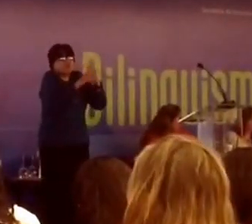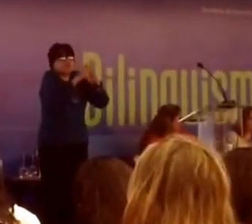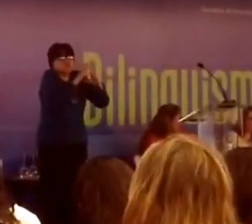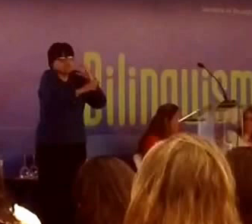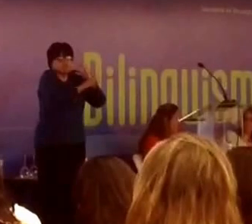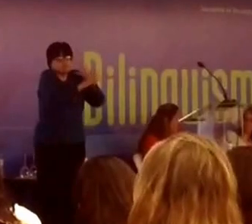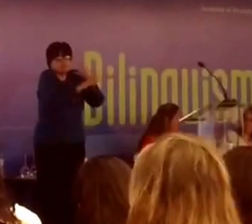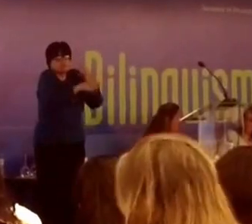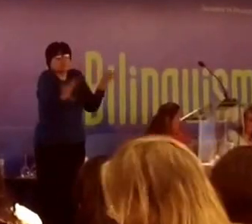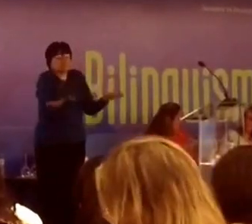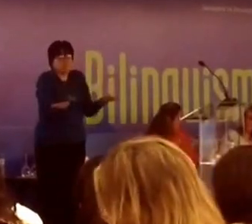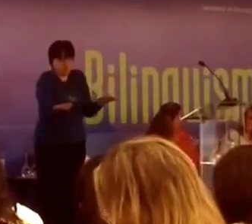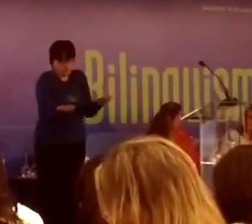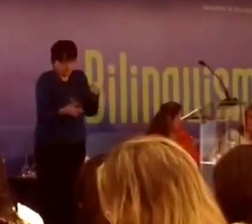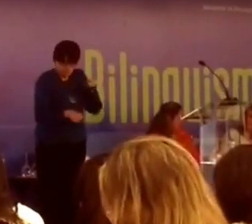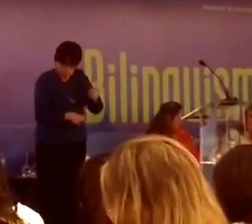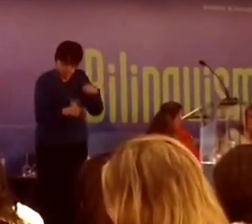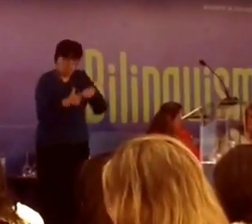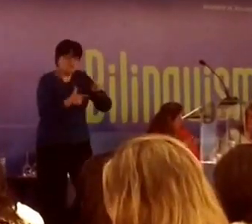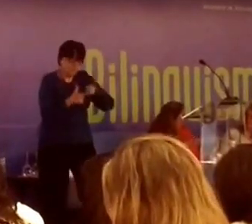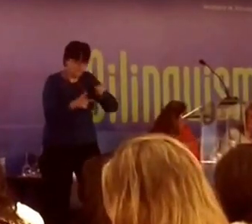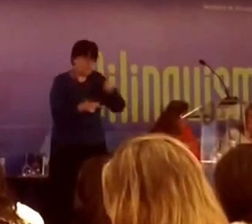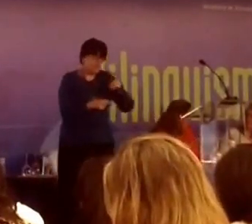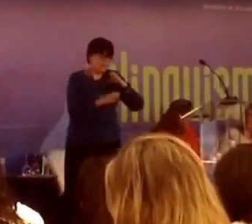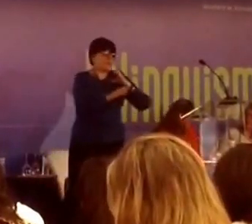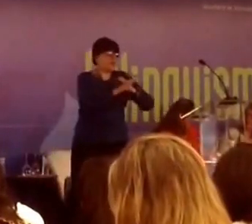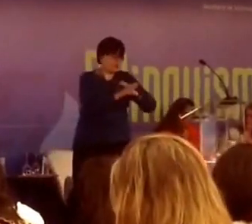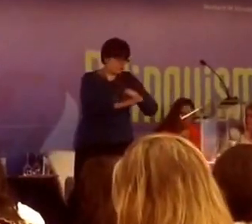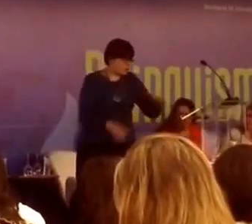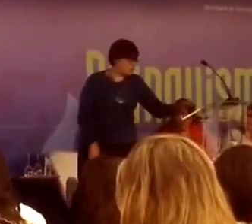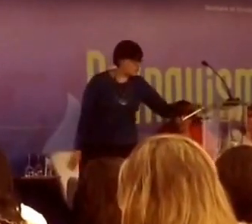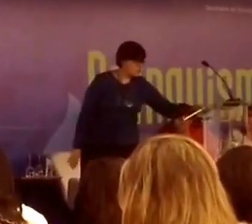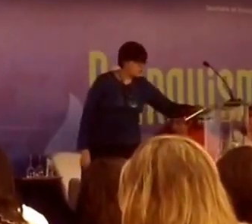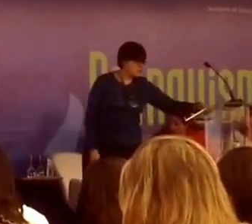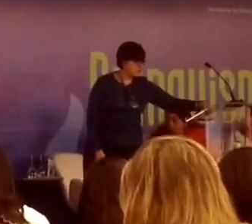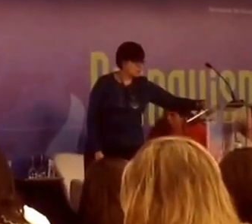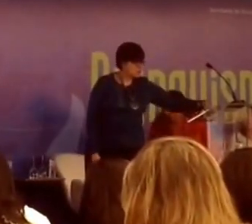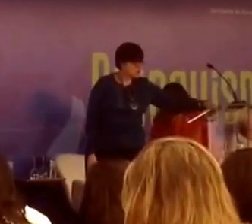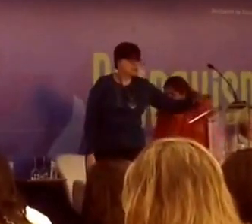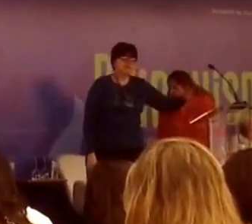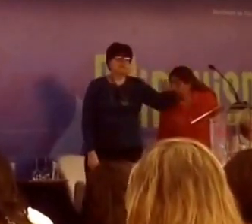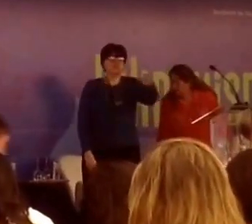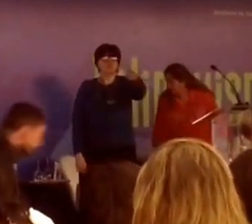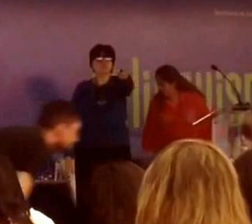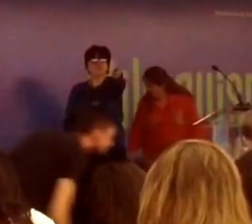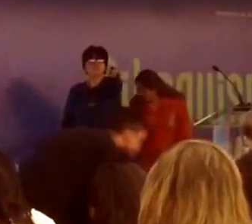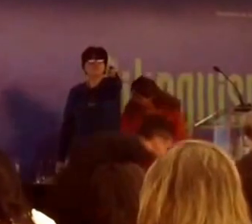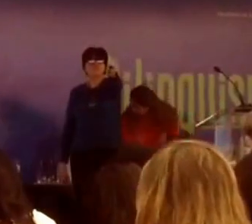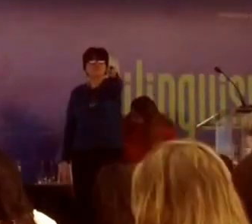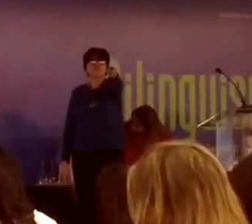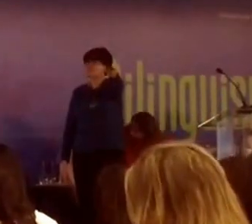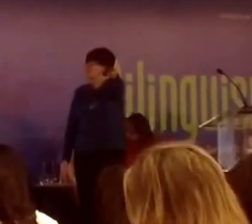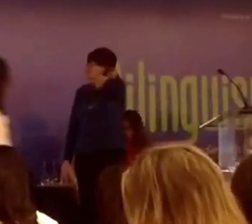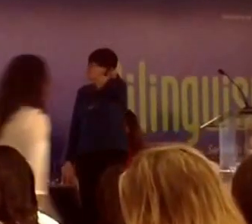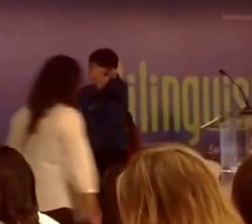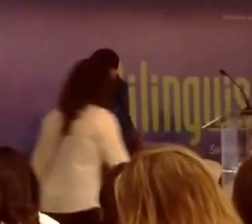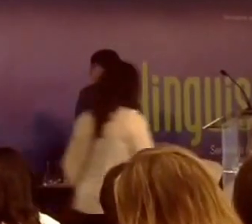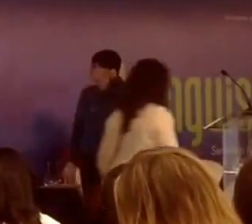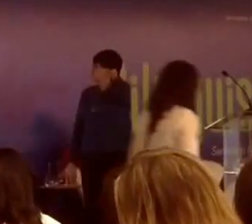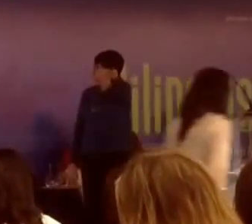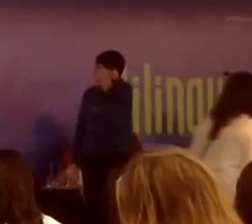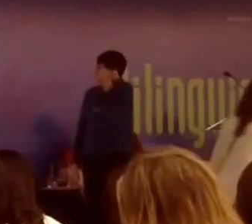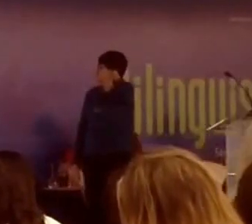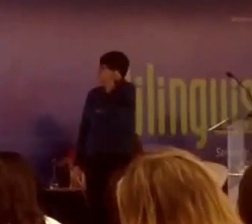e a criança não está recebendo o estímulo pela audição, ela deve receber pela questão visual.